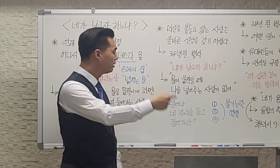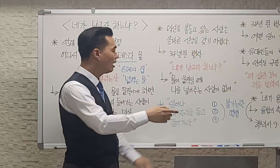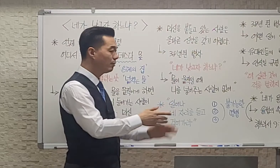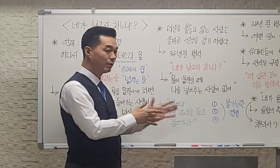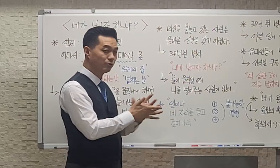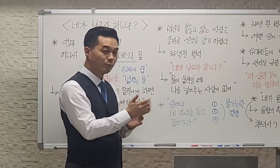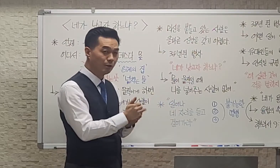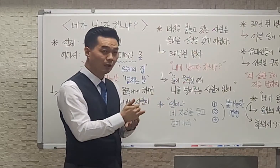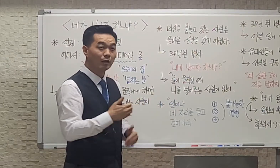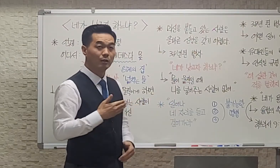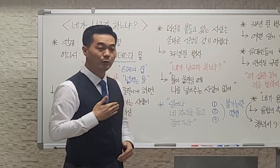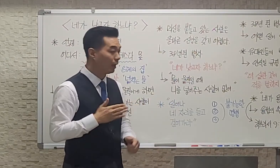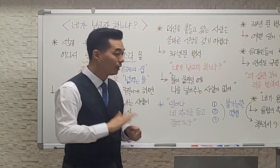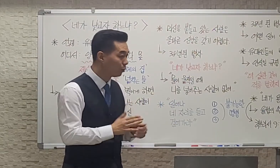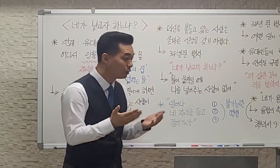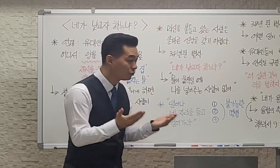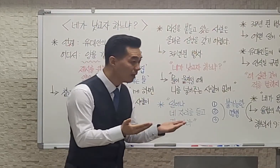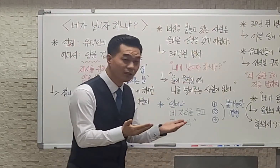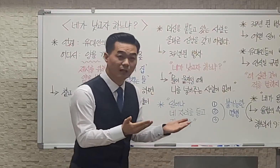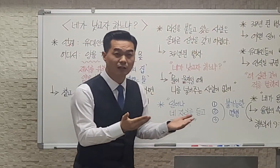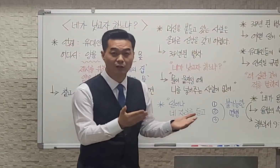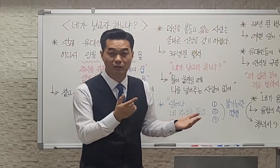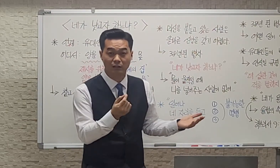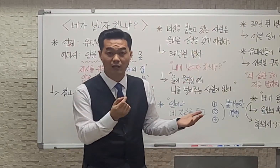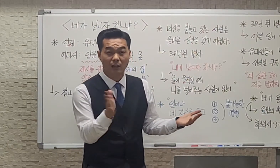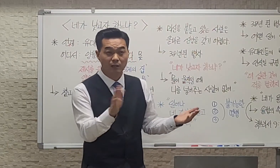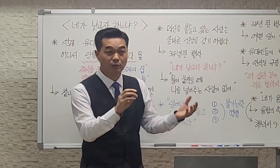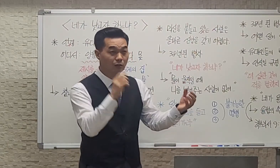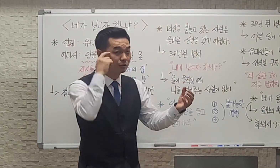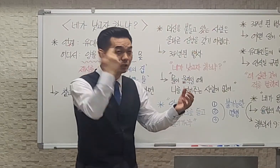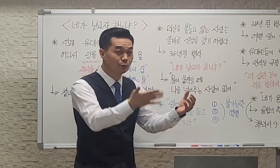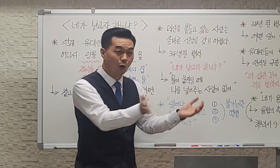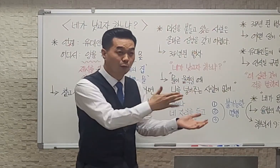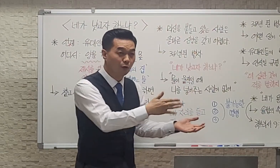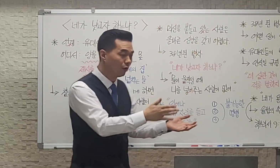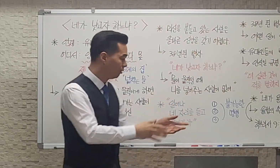다음 예수님이 그러면 내가 도와주랴? 이렇게 해야 될 것 같은데 그런 질문이 없고요.